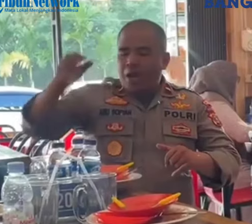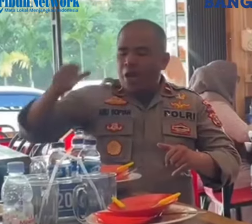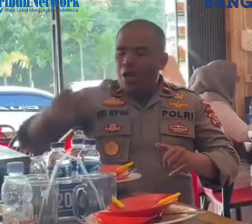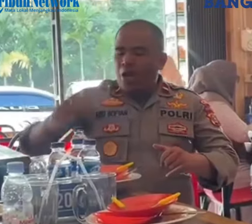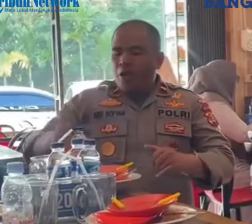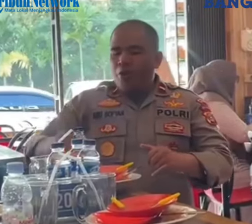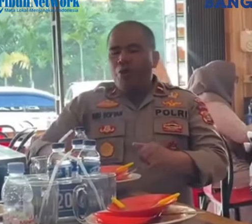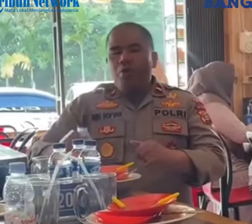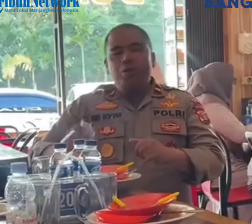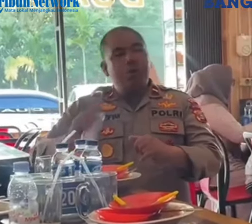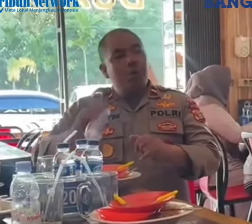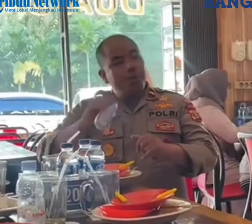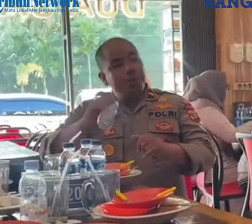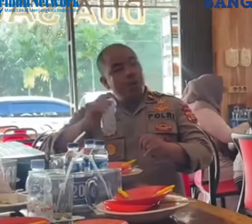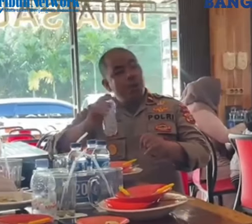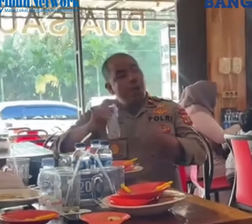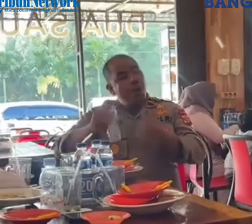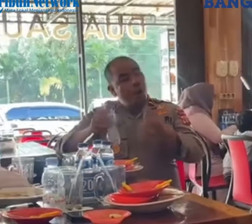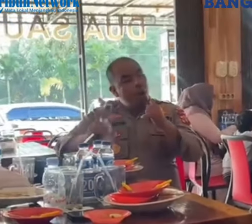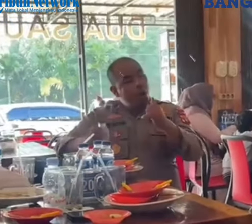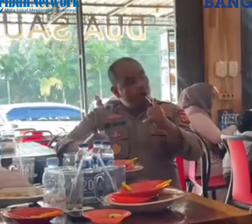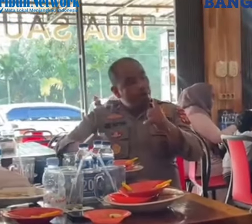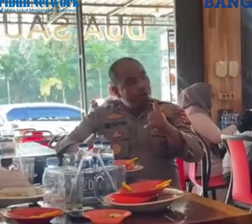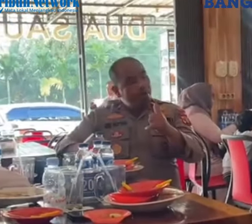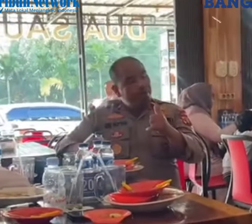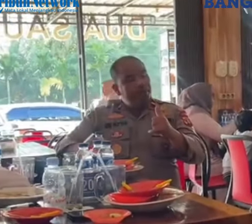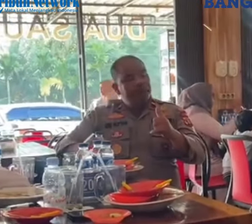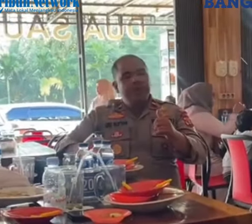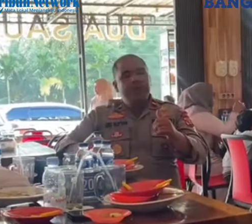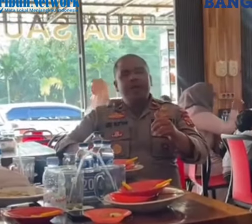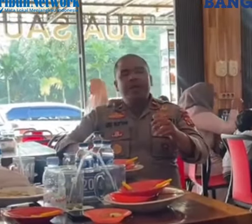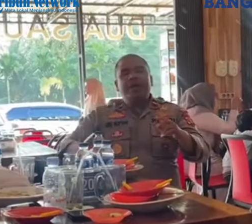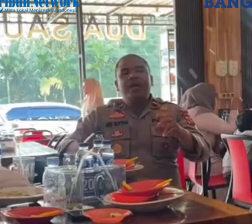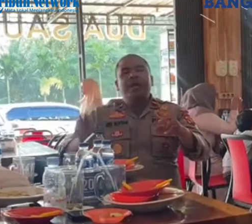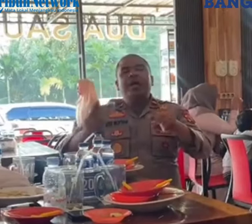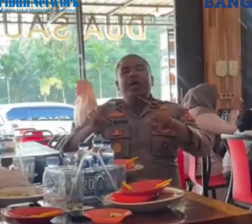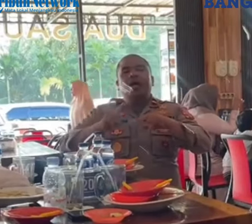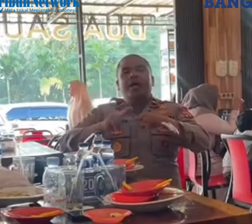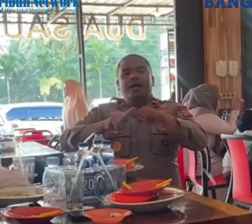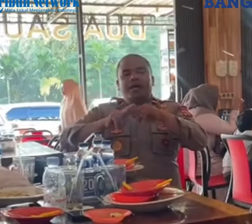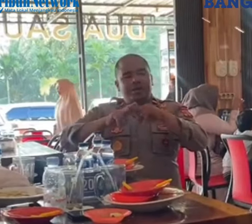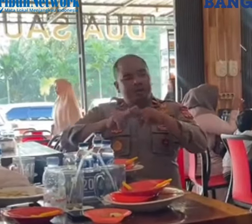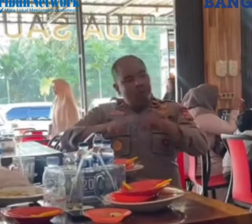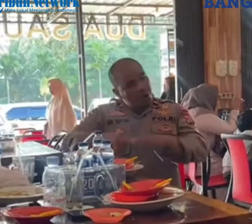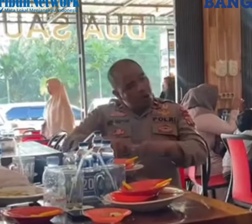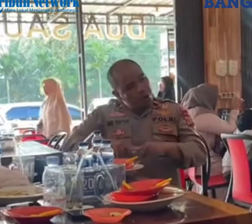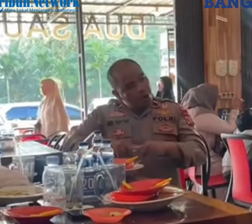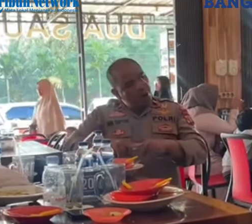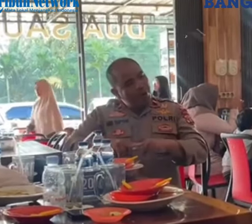dengan seorang warga tunarungu. Namun di meja yang ia tempati, terlihat ada 3 orang yang terekam mengobrol bersama. Unggahan tersebut